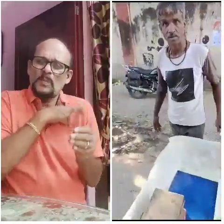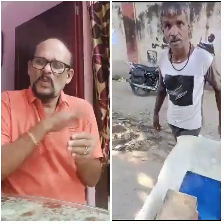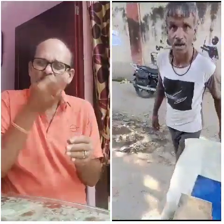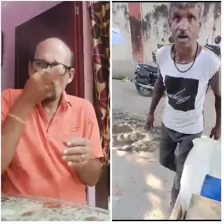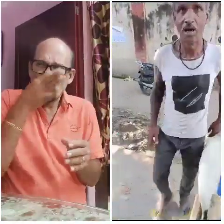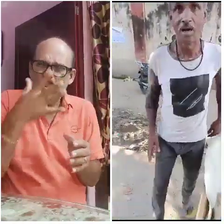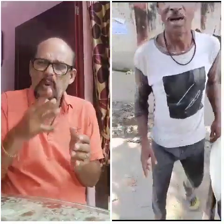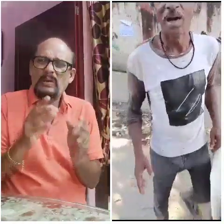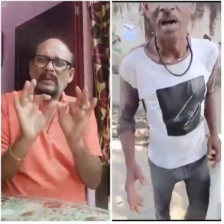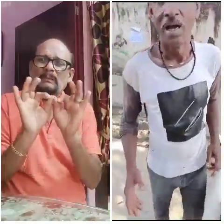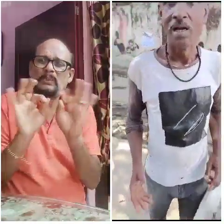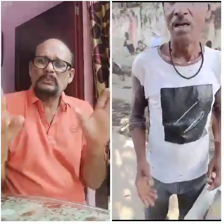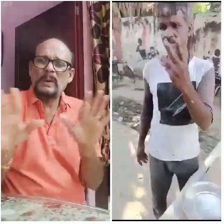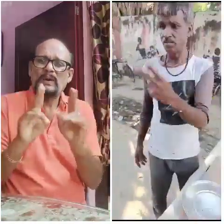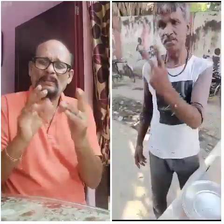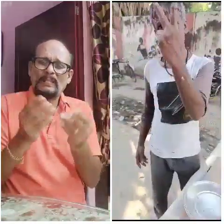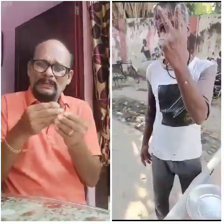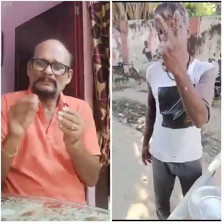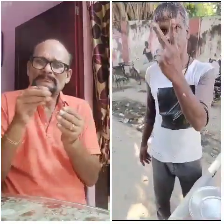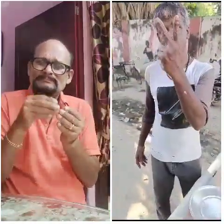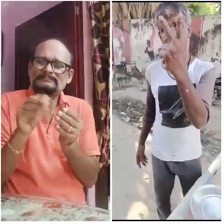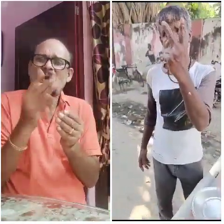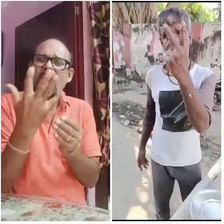हो